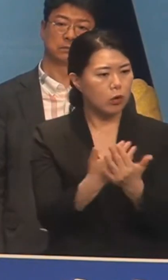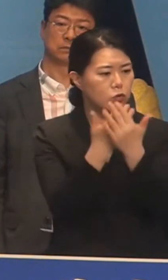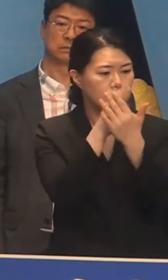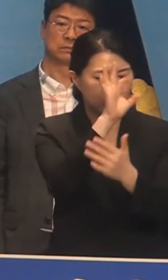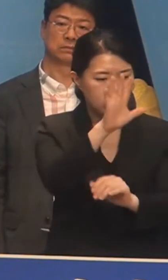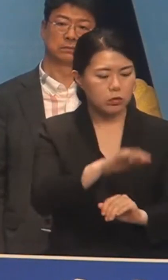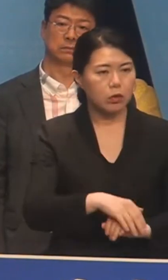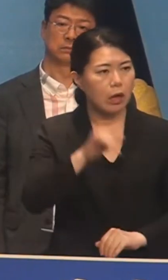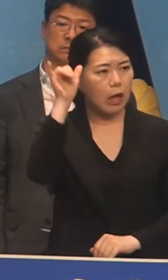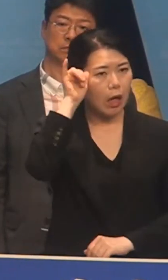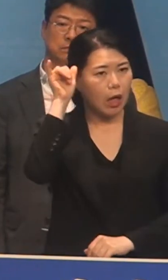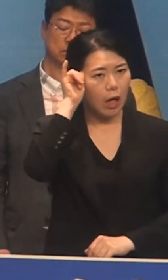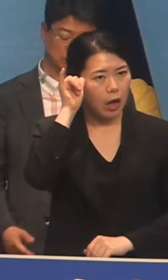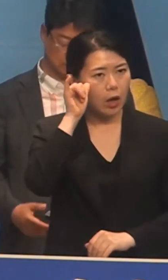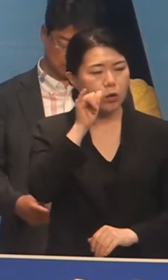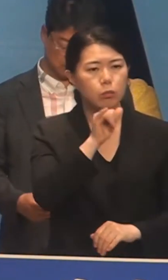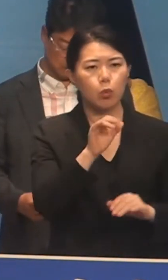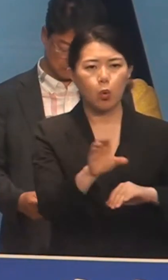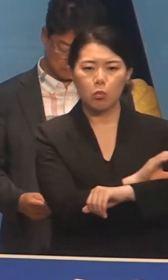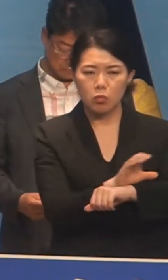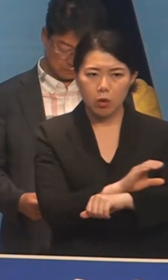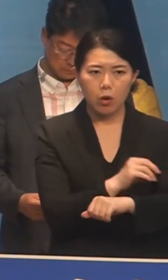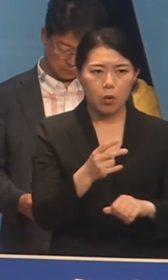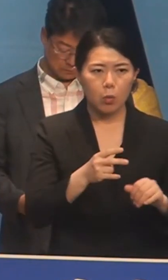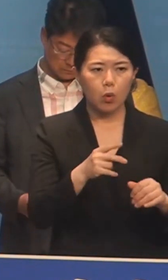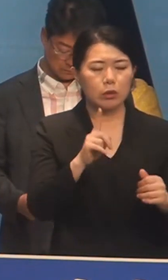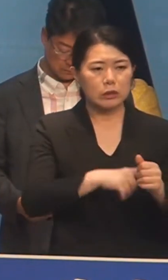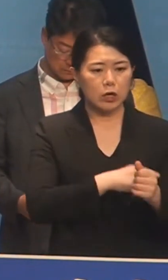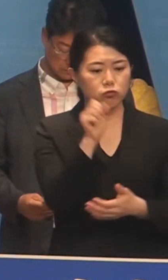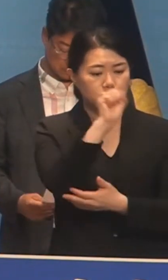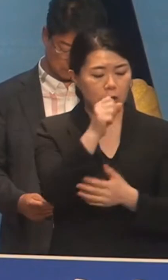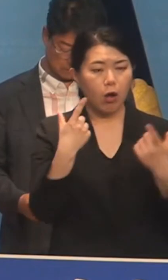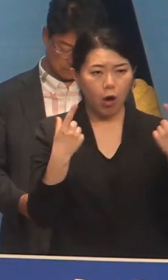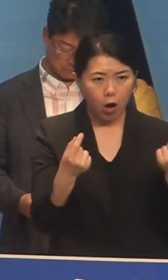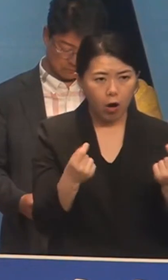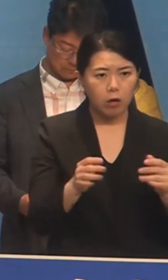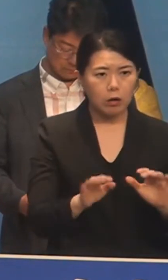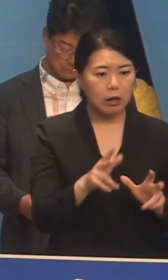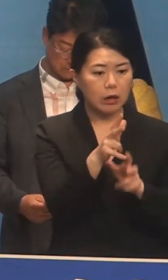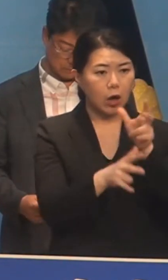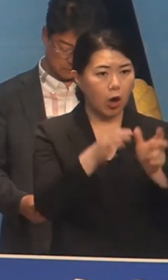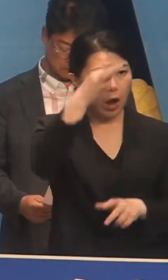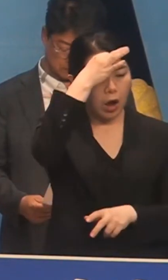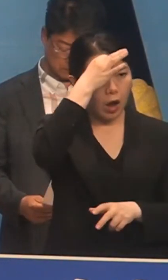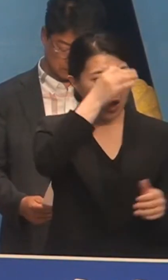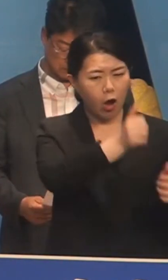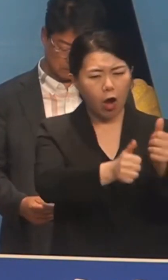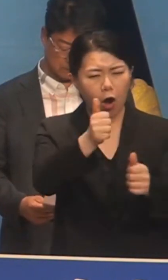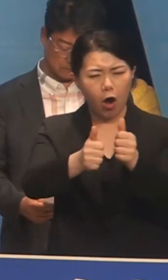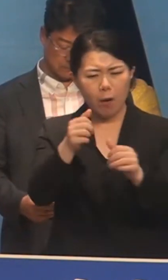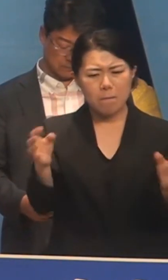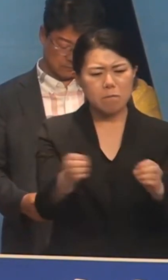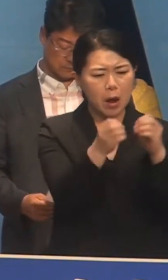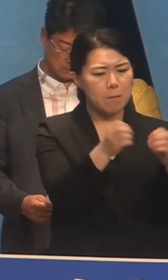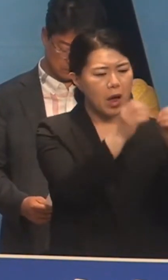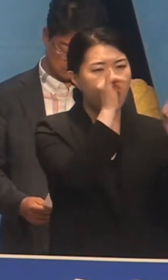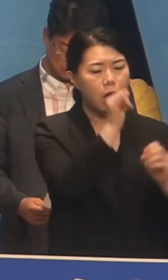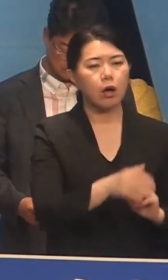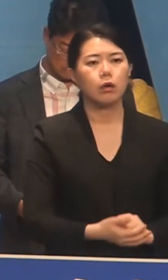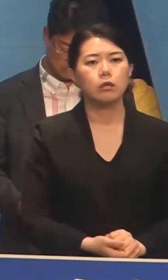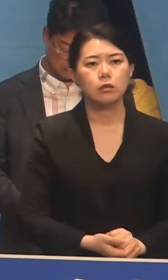없습니다. AI, 양자 컴퓨팅, 자율주행이 보여주듯 과학기술 산업 경제는 서로 강하게 맞물려 있기